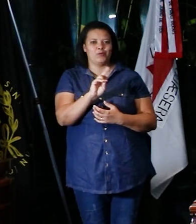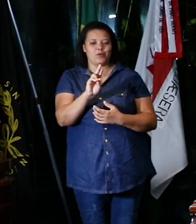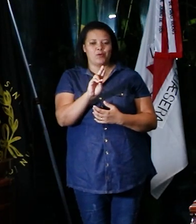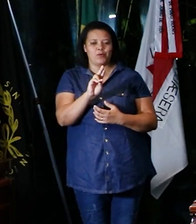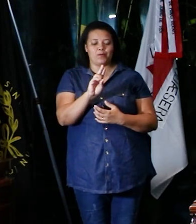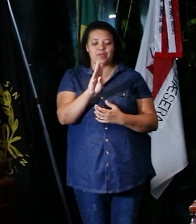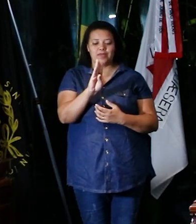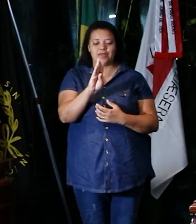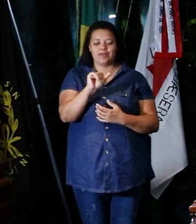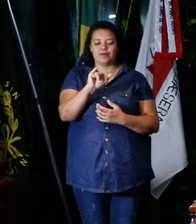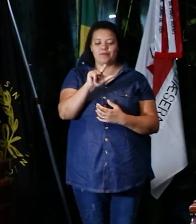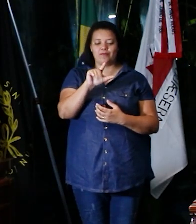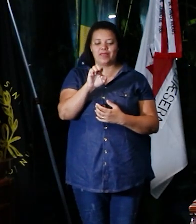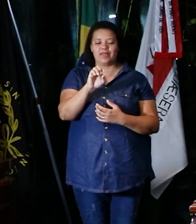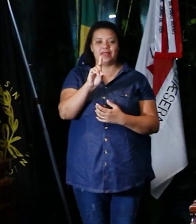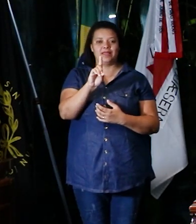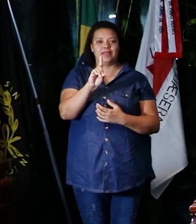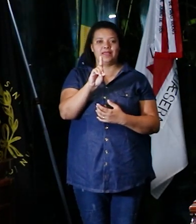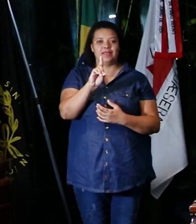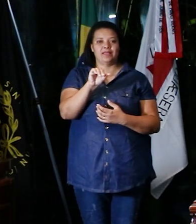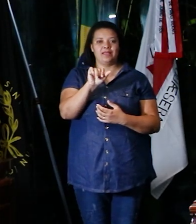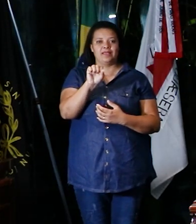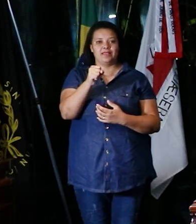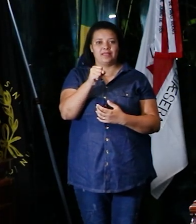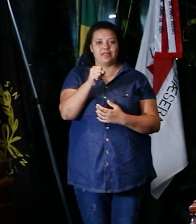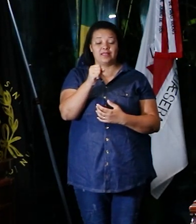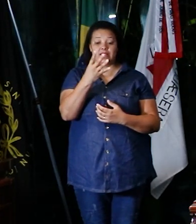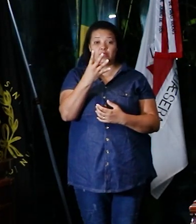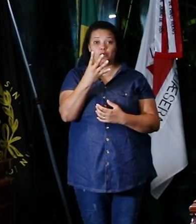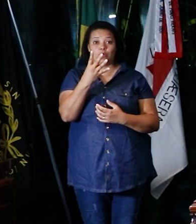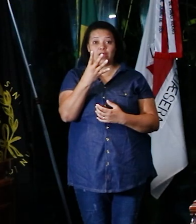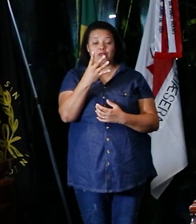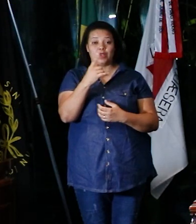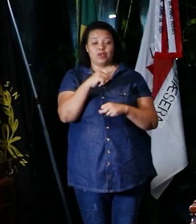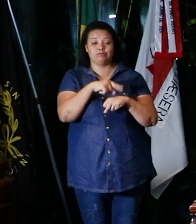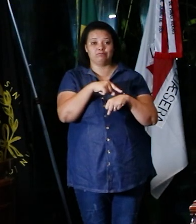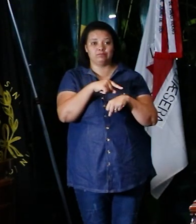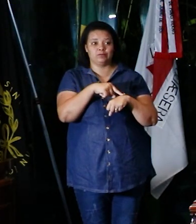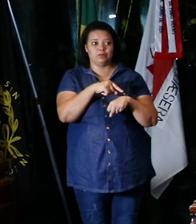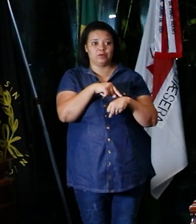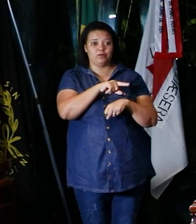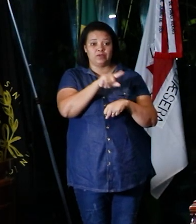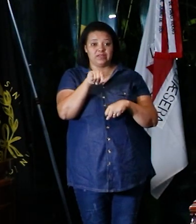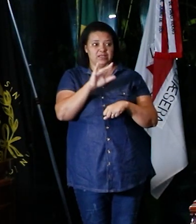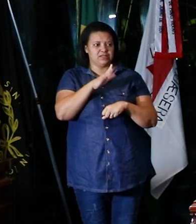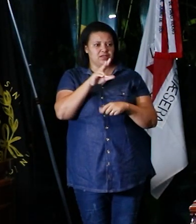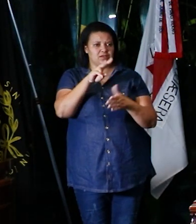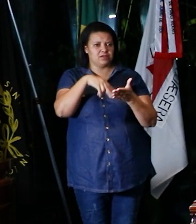Artes. Não sei se alguém aqui já teve a enorme alegria de ler.